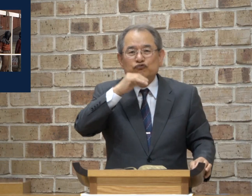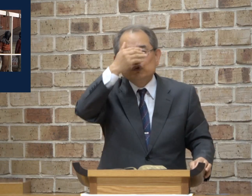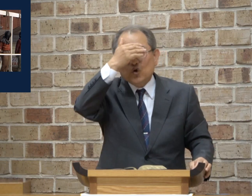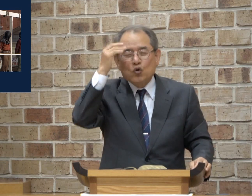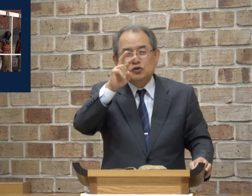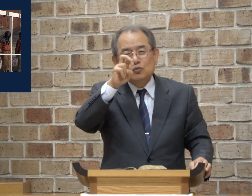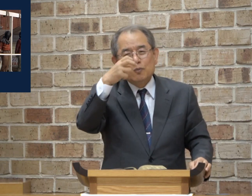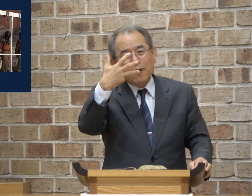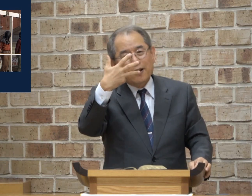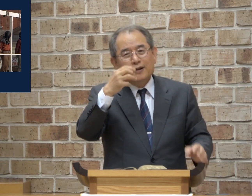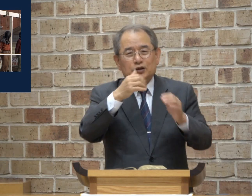28세기 청년이 있었습니다.